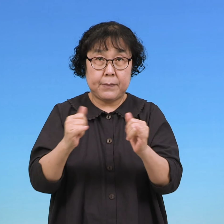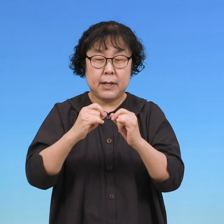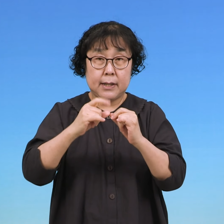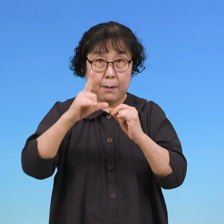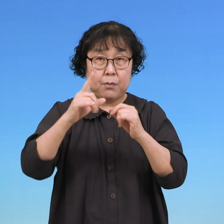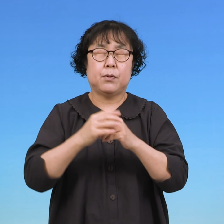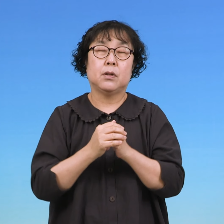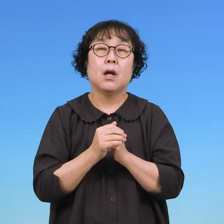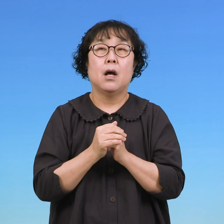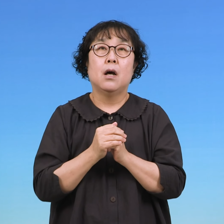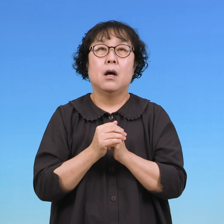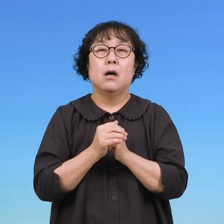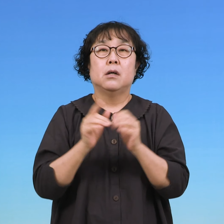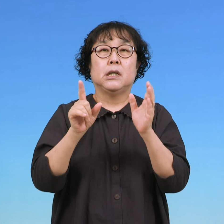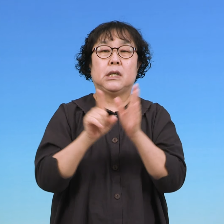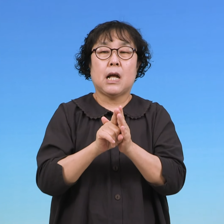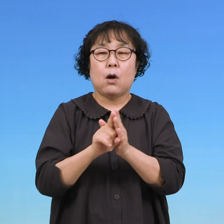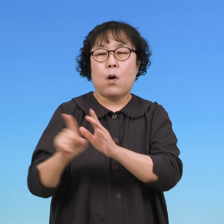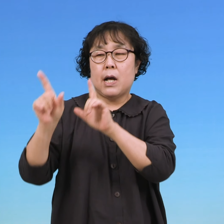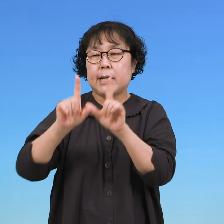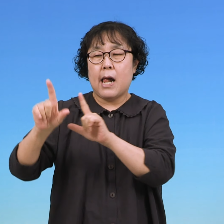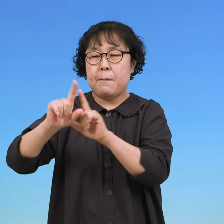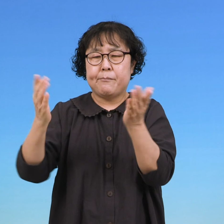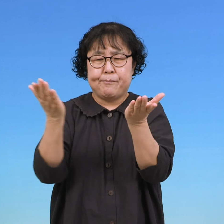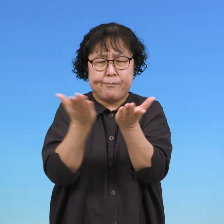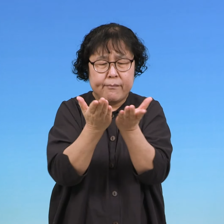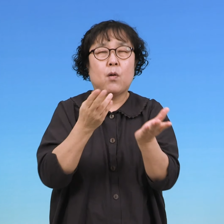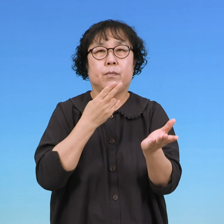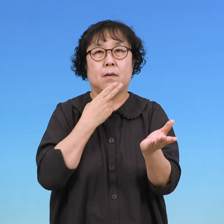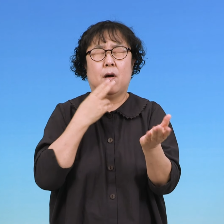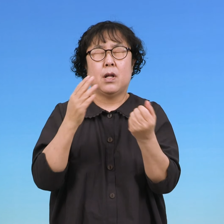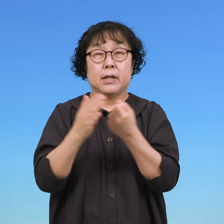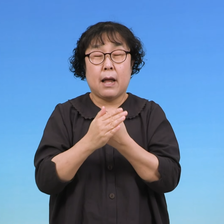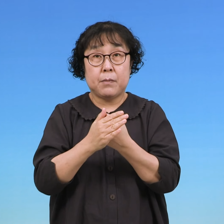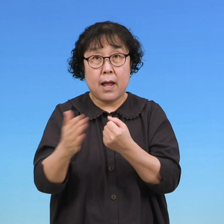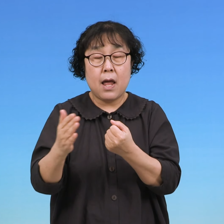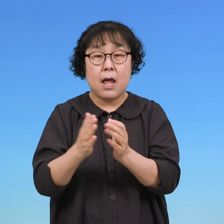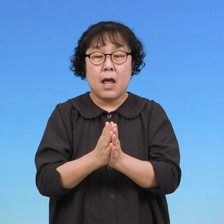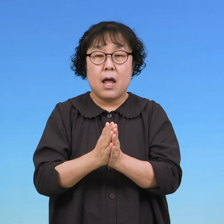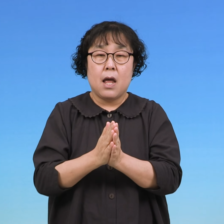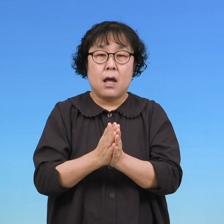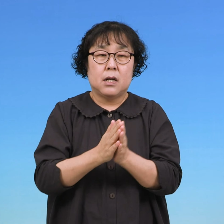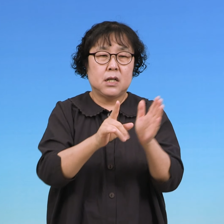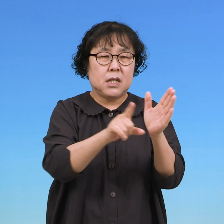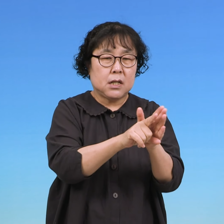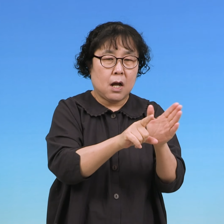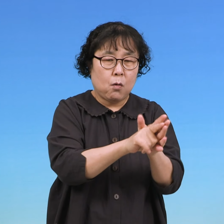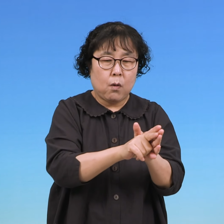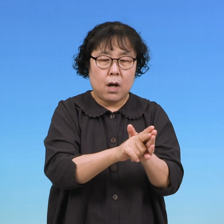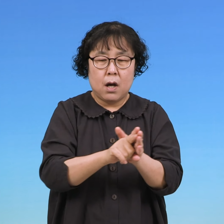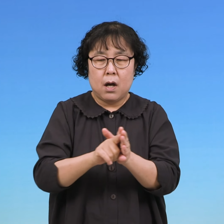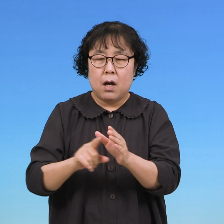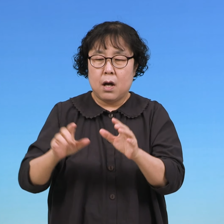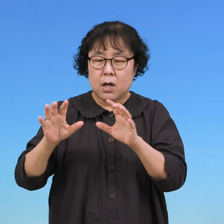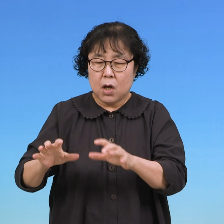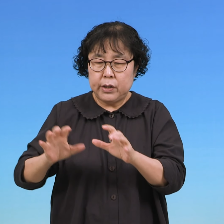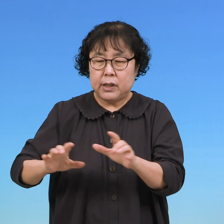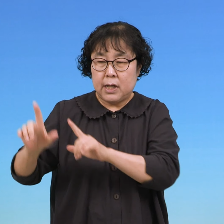삶을 일치시키지 못해 불신자와 그 차별성을 보이는데 실패하고 있는 현상을 가리키는